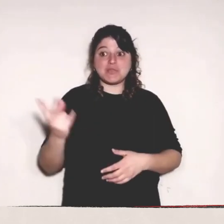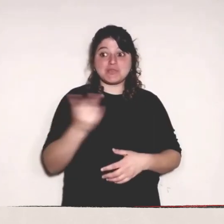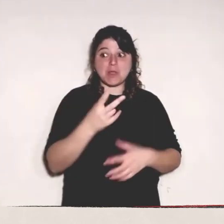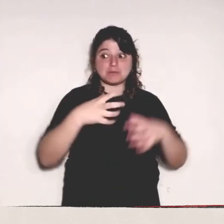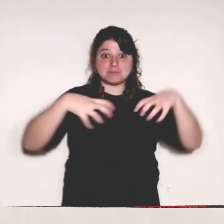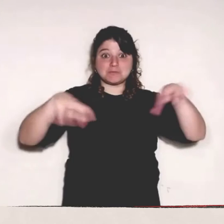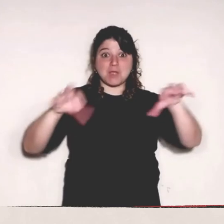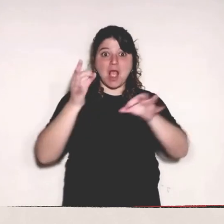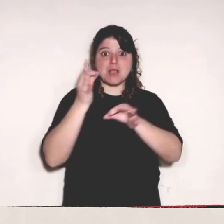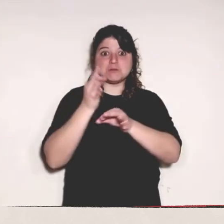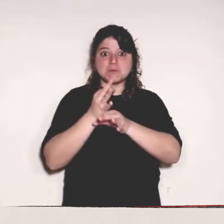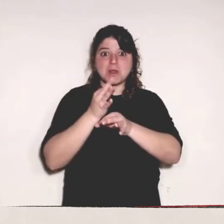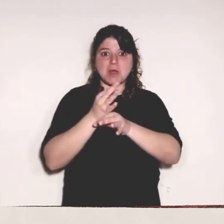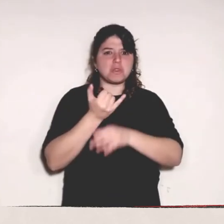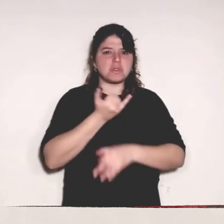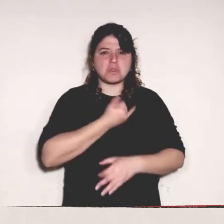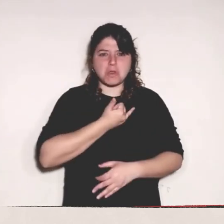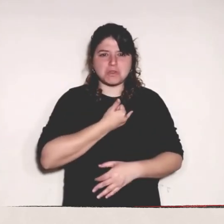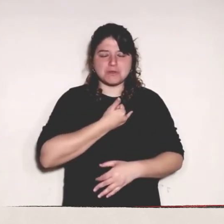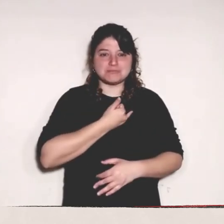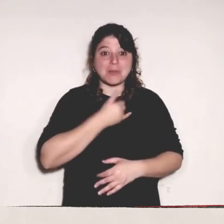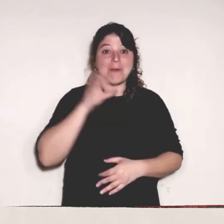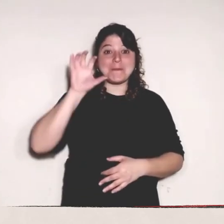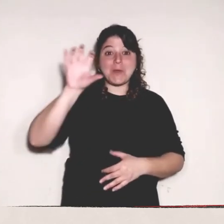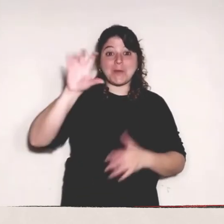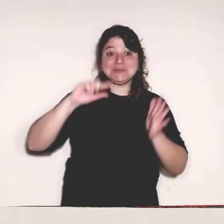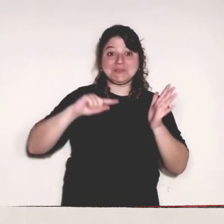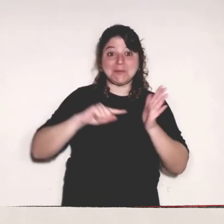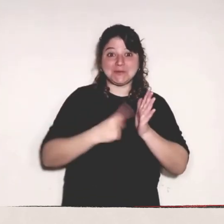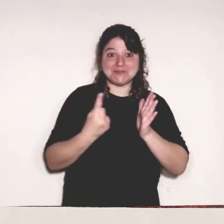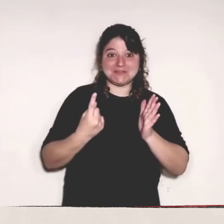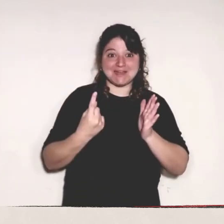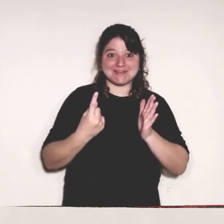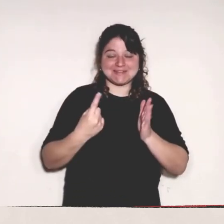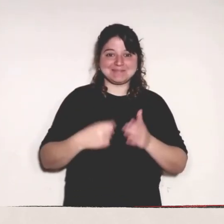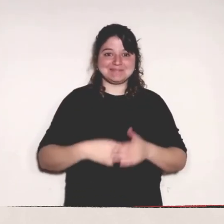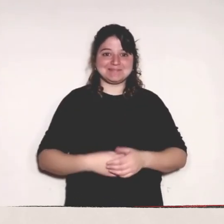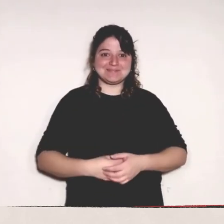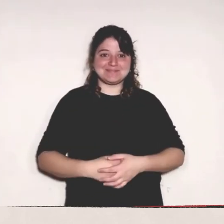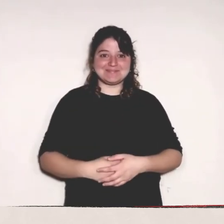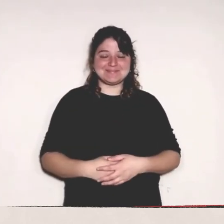ambas escuelas se encontraban en la ciudad de buenos aires-